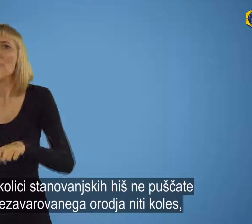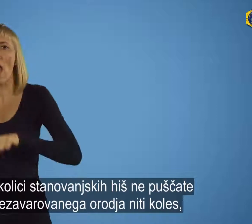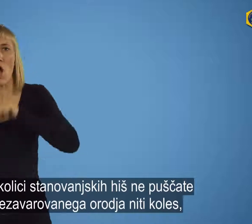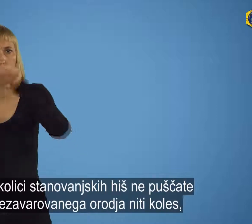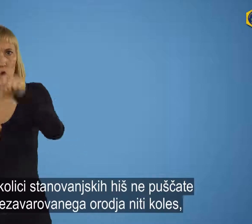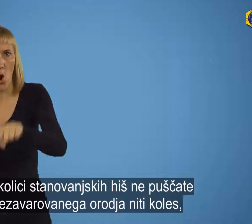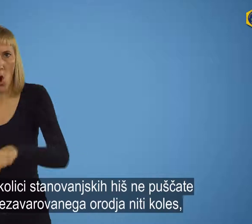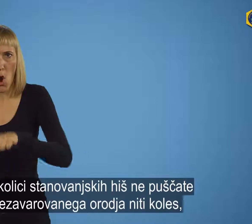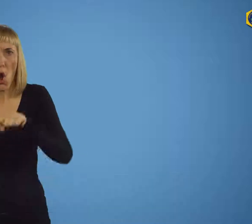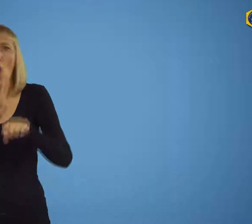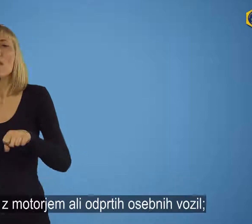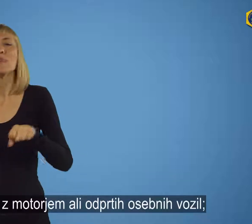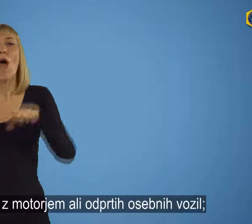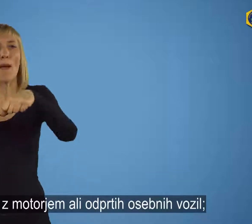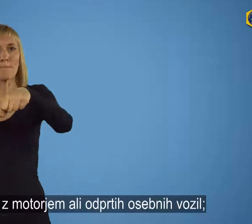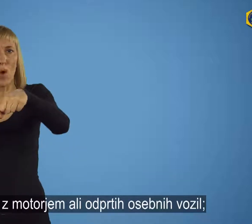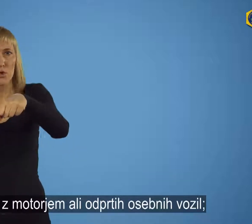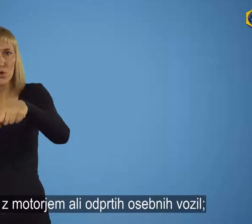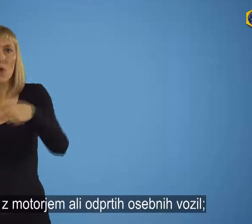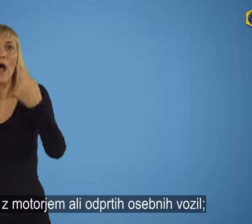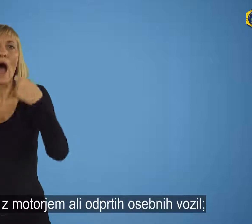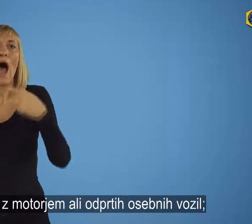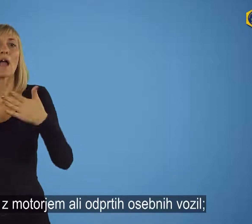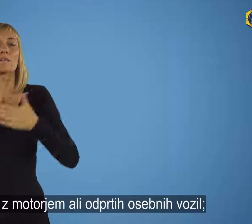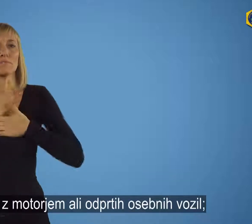motorjem ali odprtih osebnih vozil.